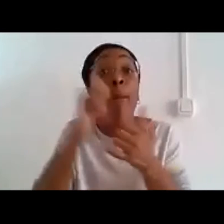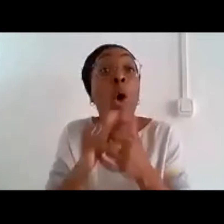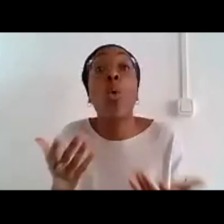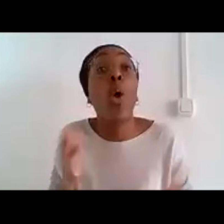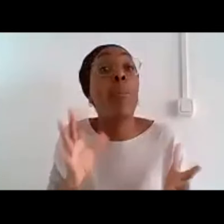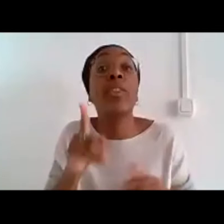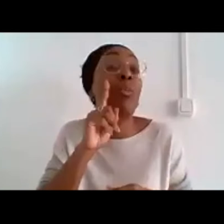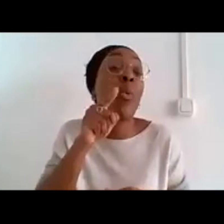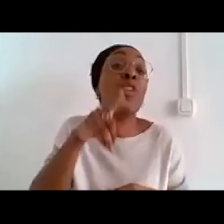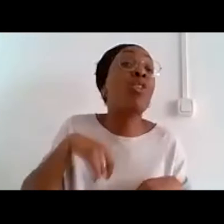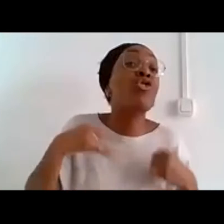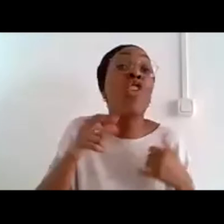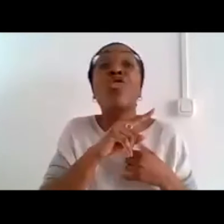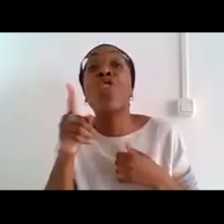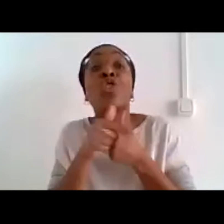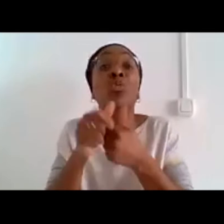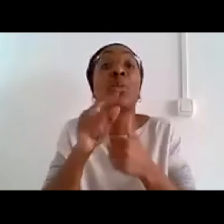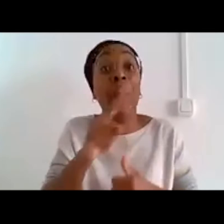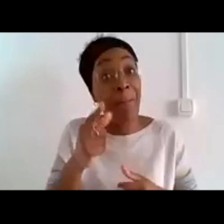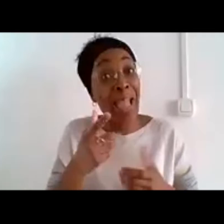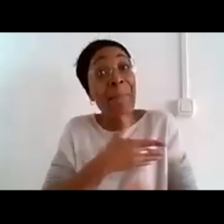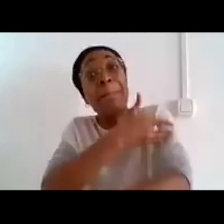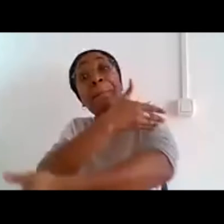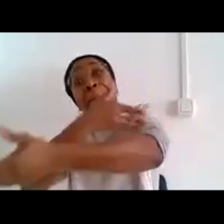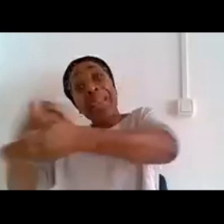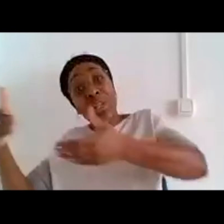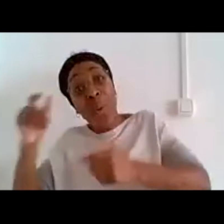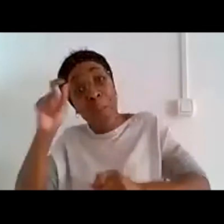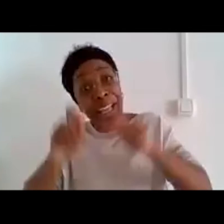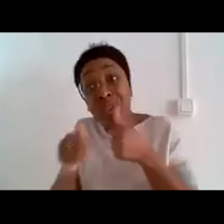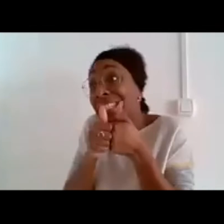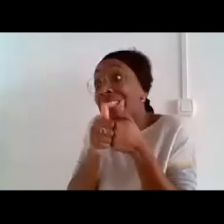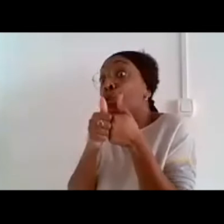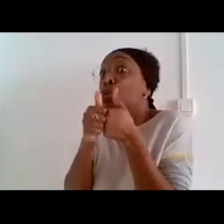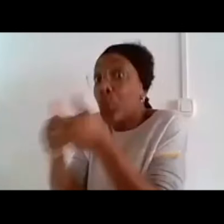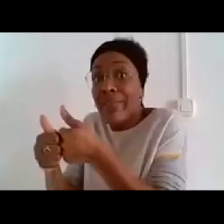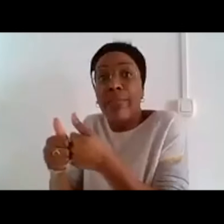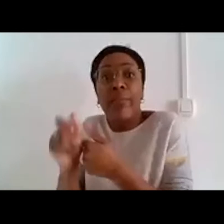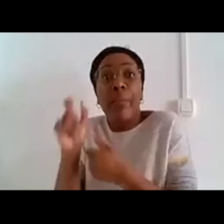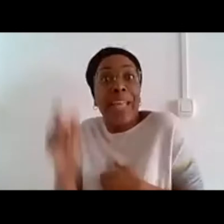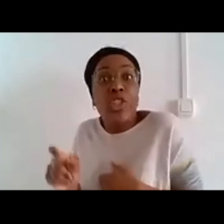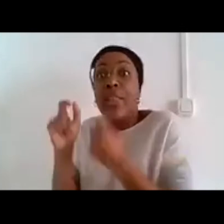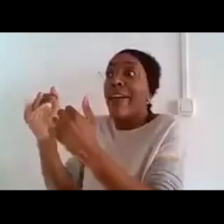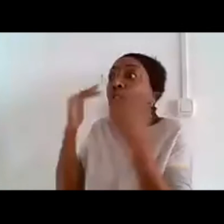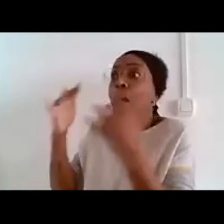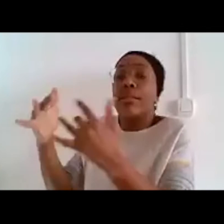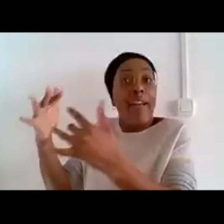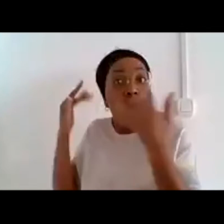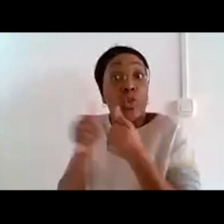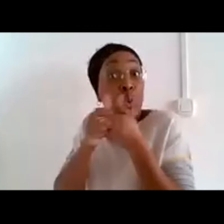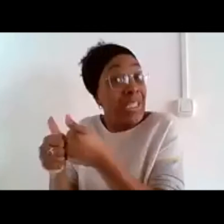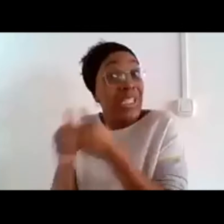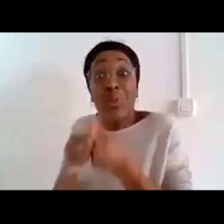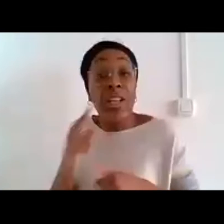dans votre quotidien, mais il y a des millions de personnes qui suivent, en fait, leurs influenceurs du jour. Et